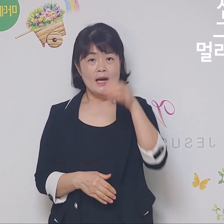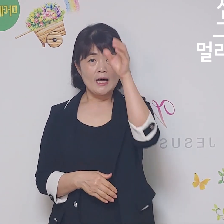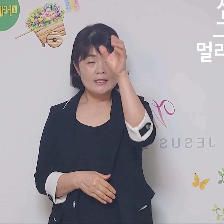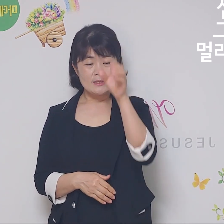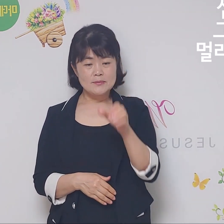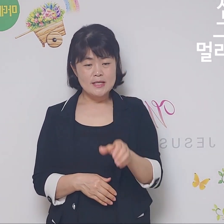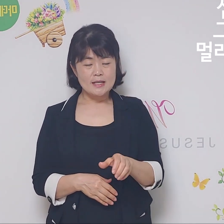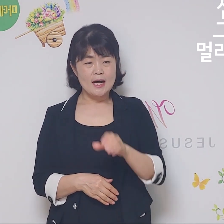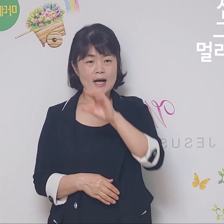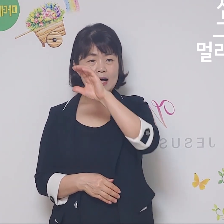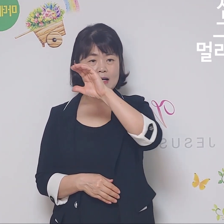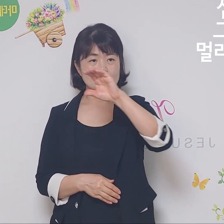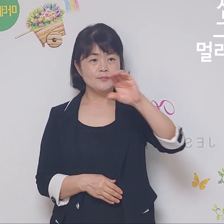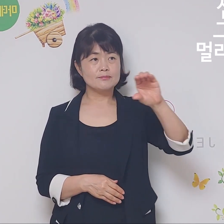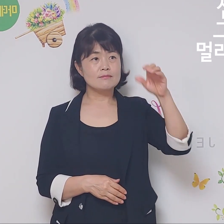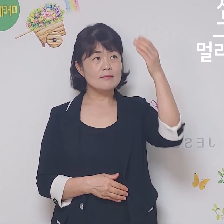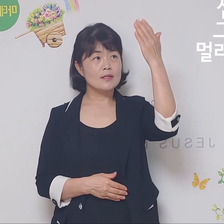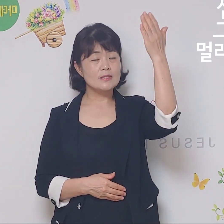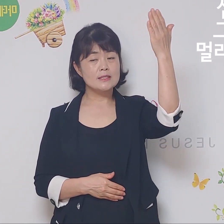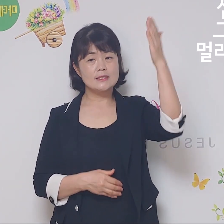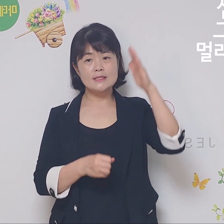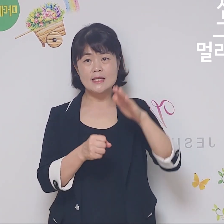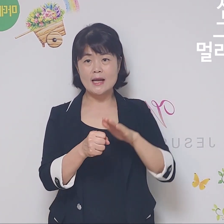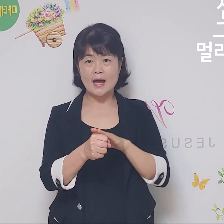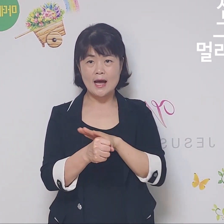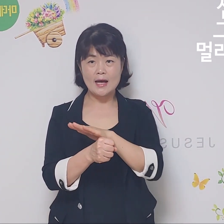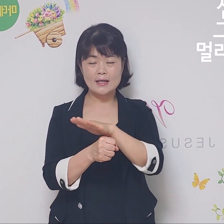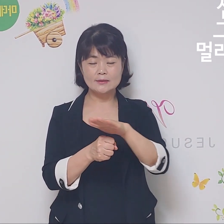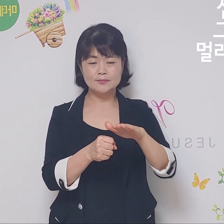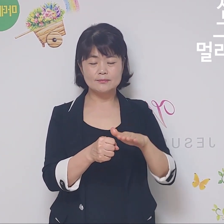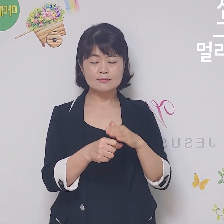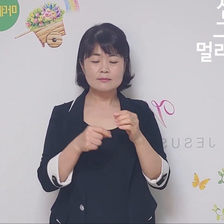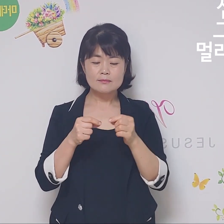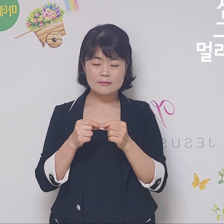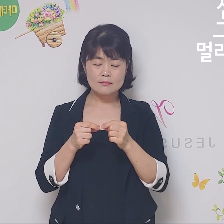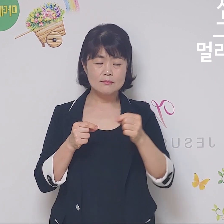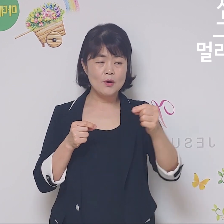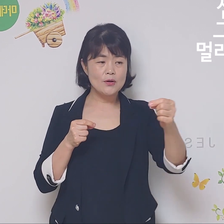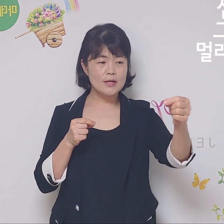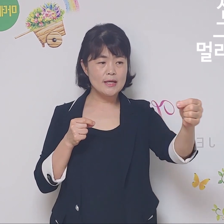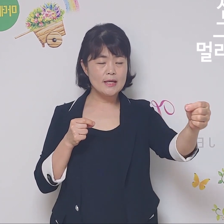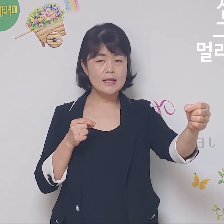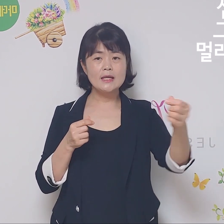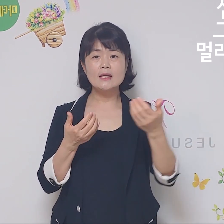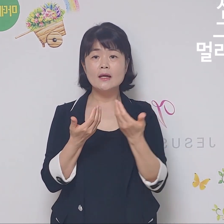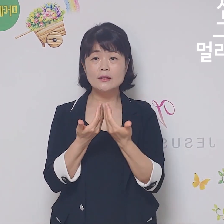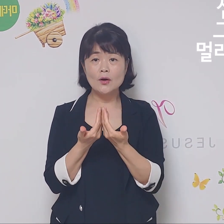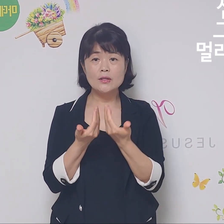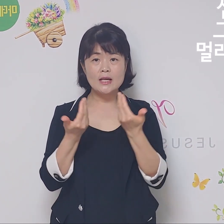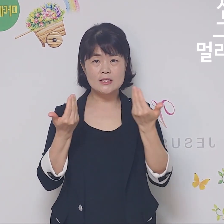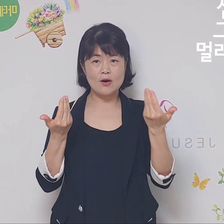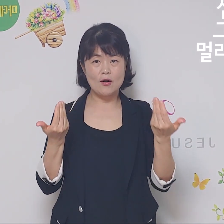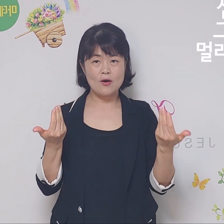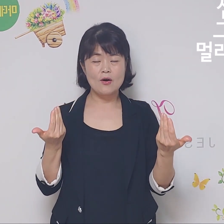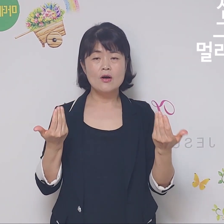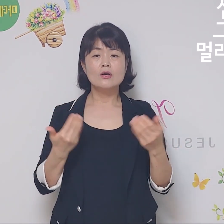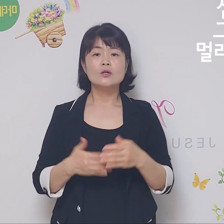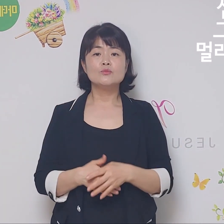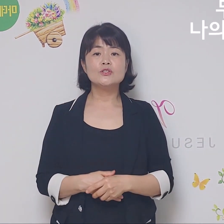연결합니다. 십자가 그 사랑 멀리 떠나서